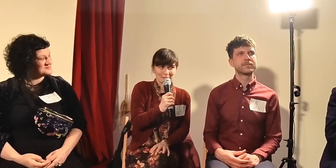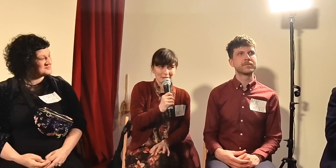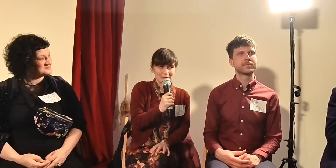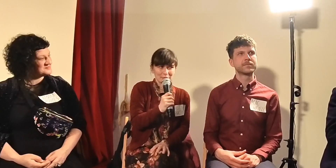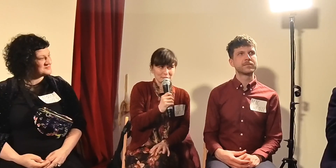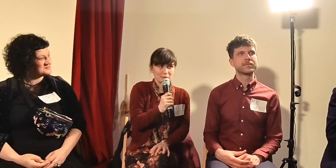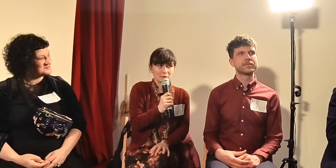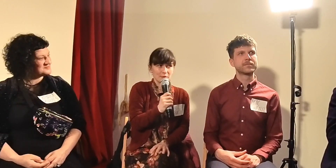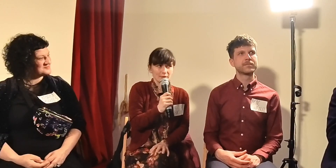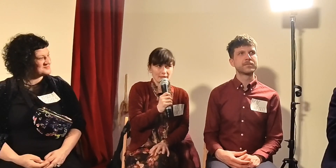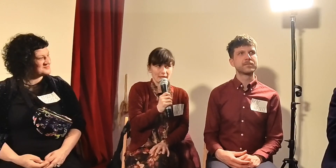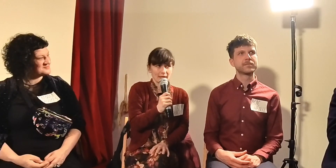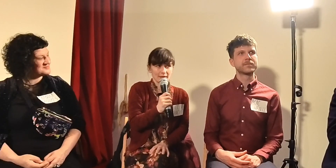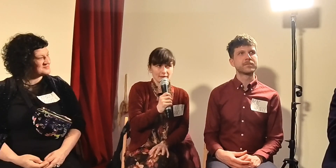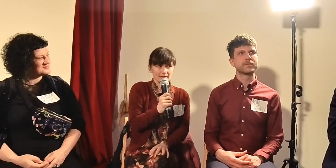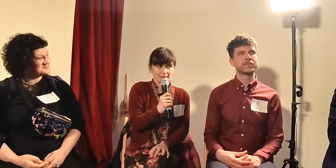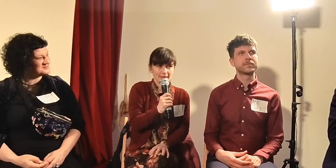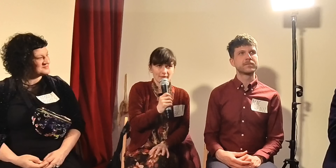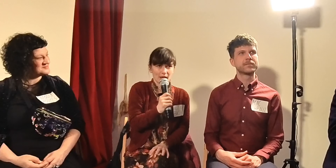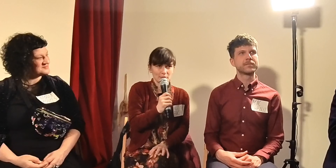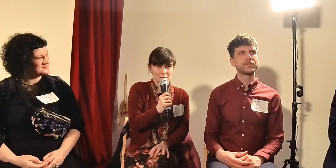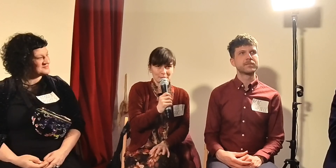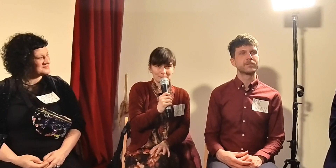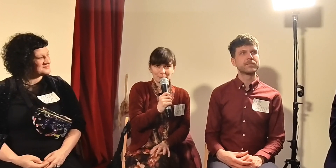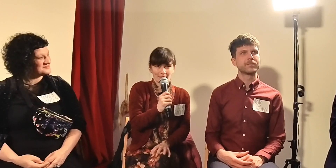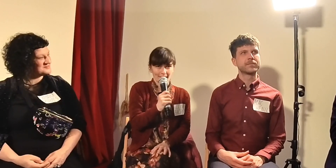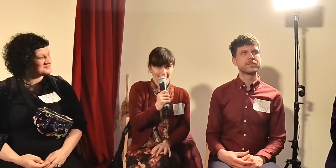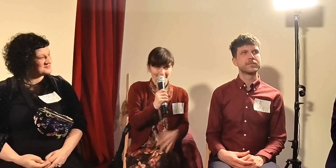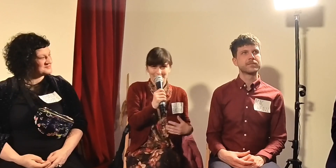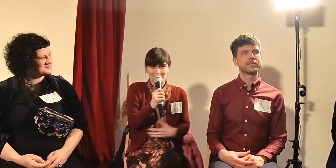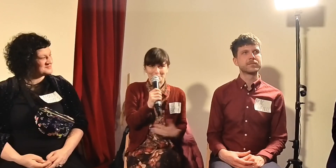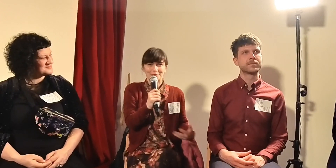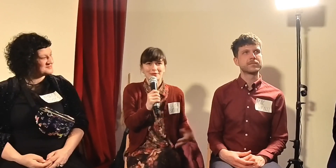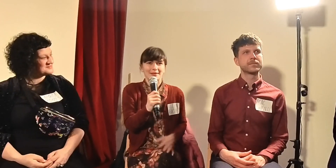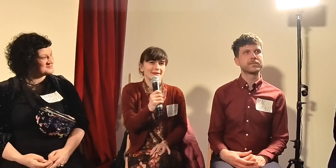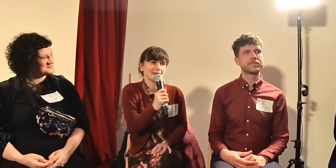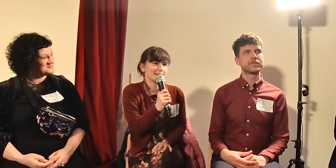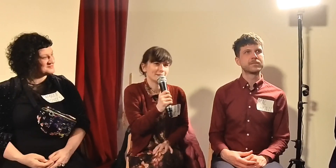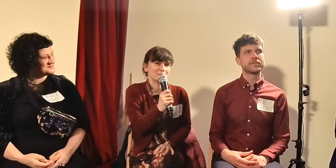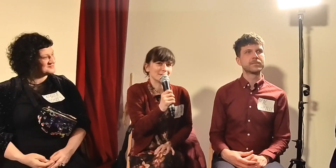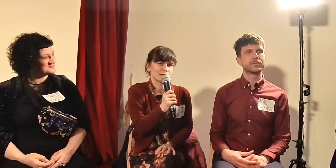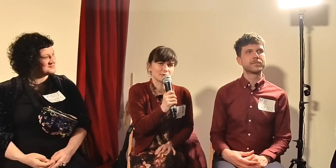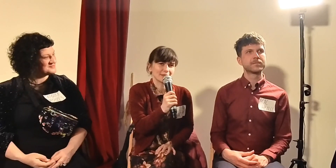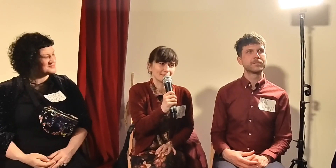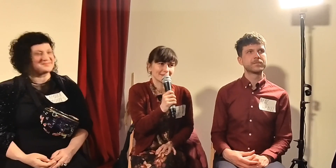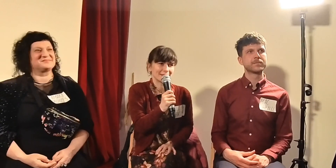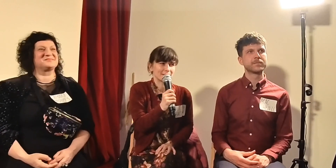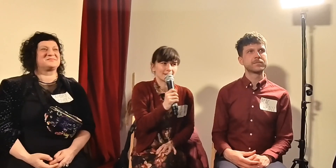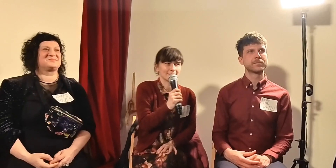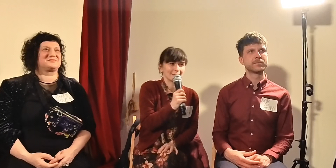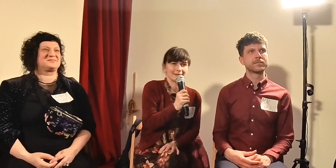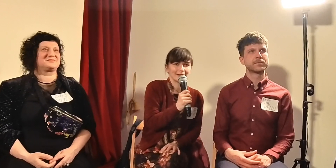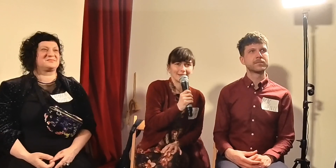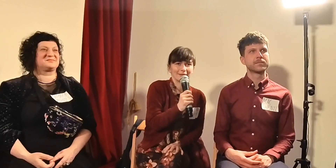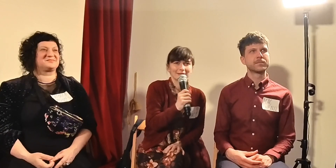mnoho obrazu a příliš mnoho zvuku prostě nezvládnu se svojí pozorností vůbec jako usledovat,